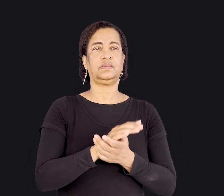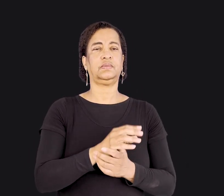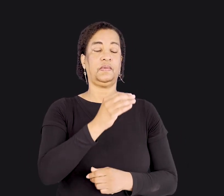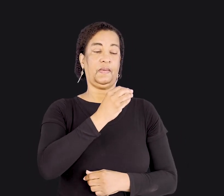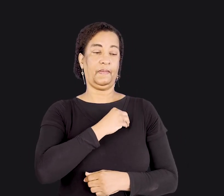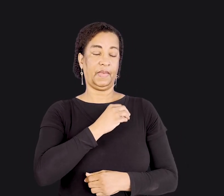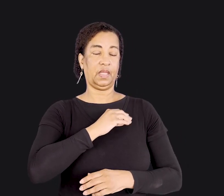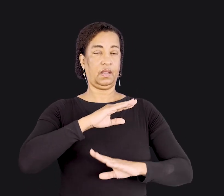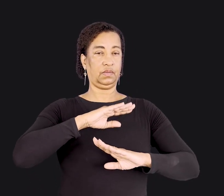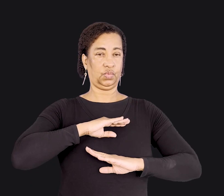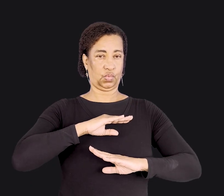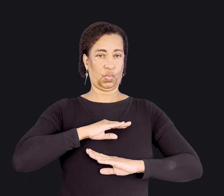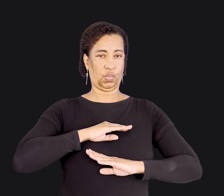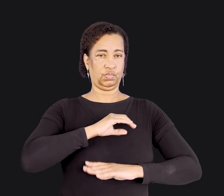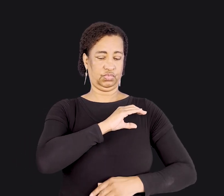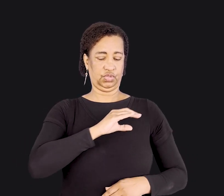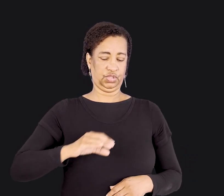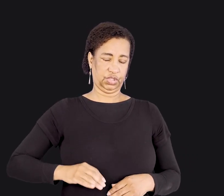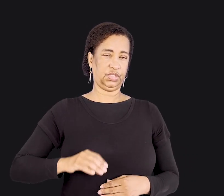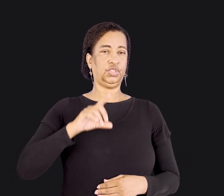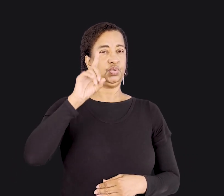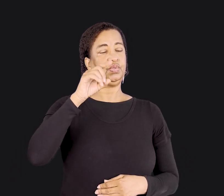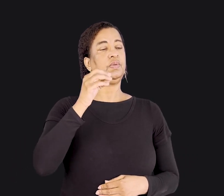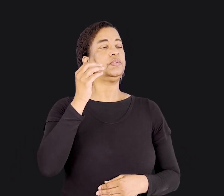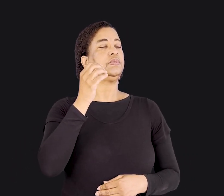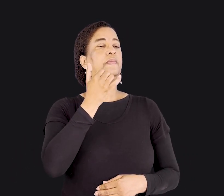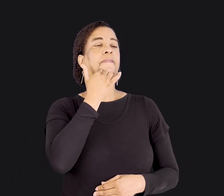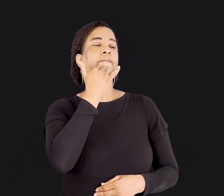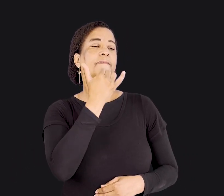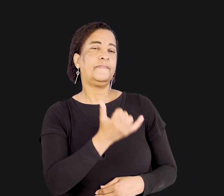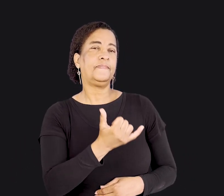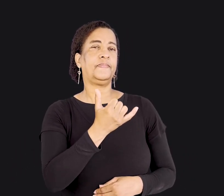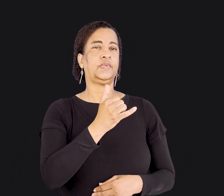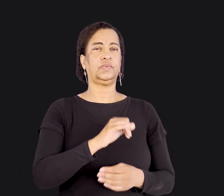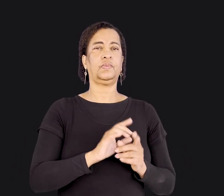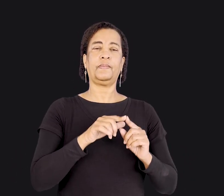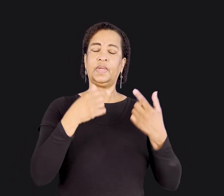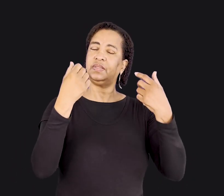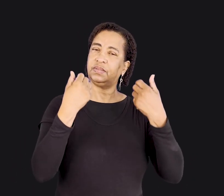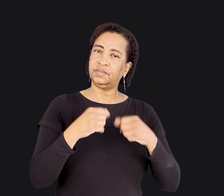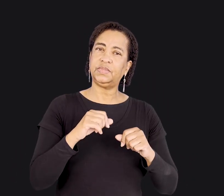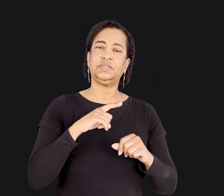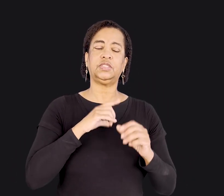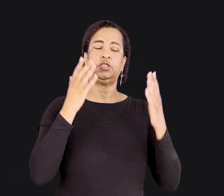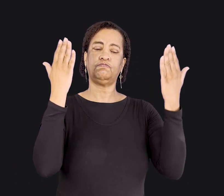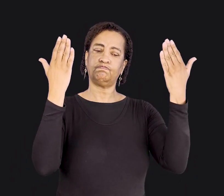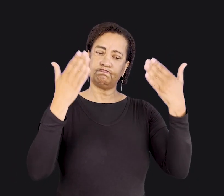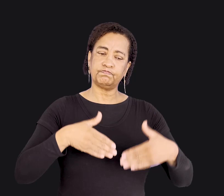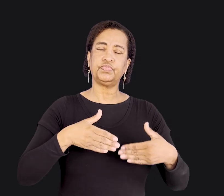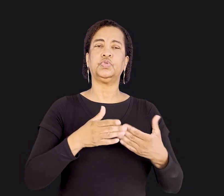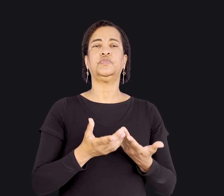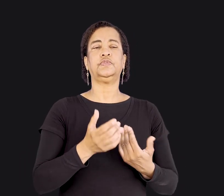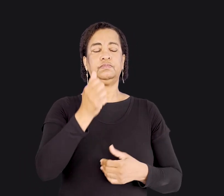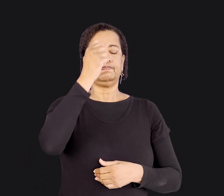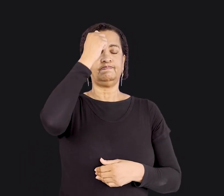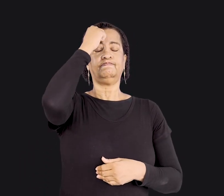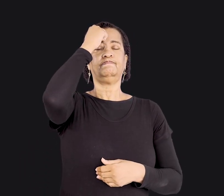existe pecado no corpo de Cristo que Deus não possa perdoar ou esquecer. Mas tem que haver confrontação, arrependimento